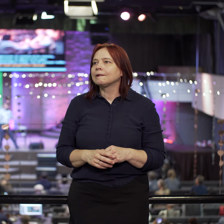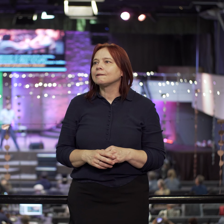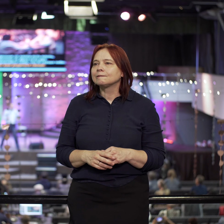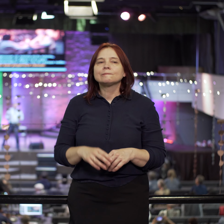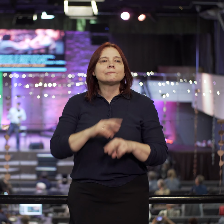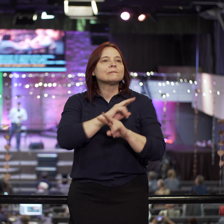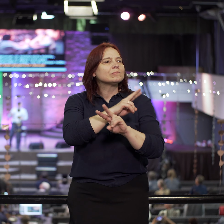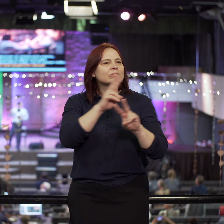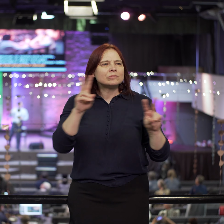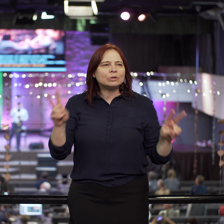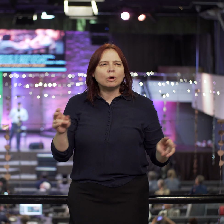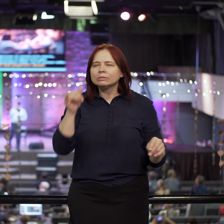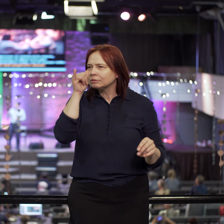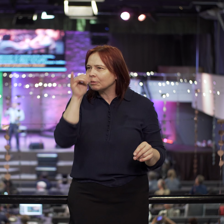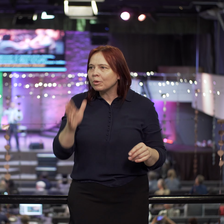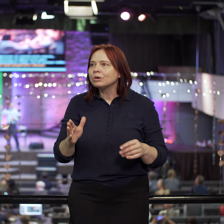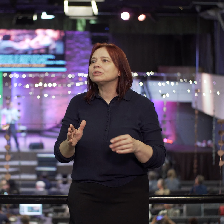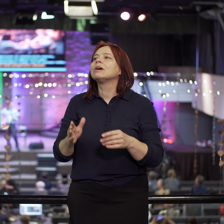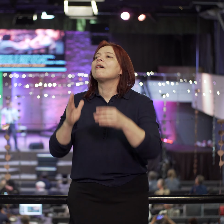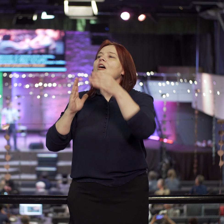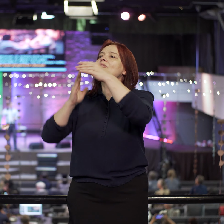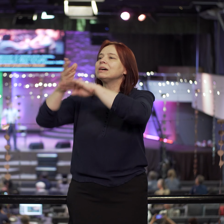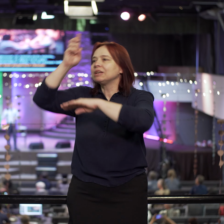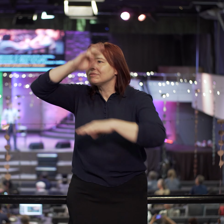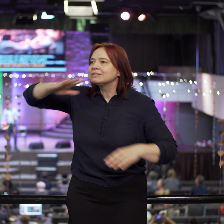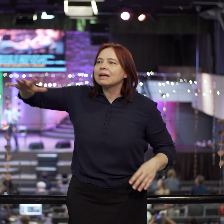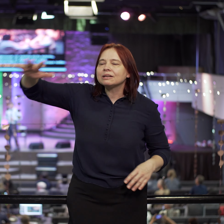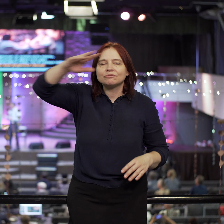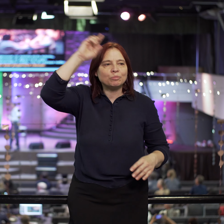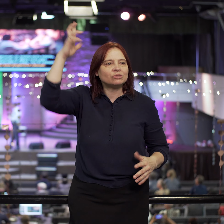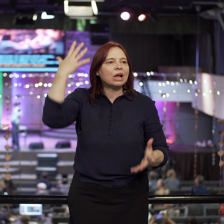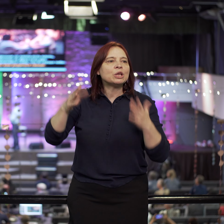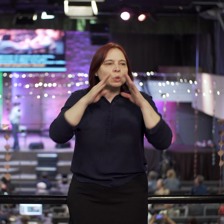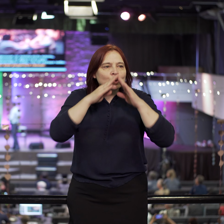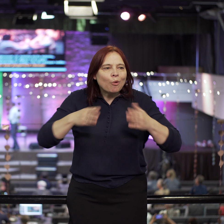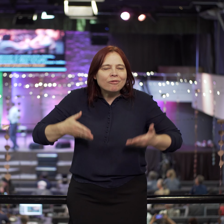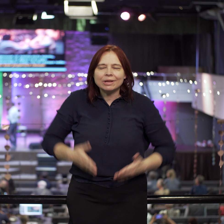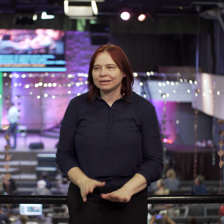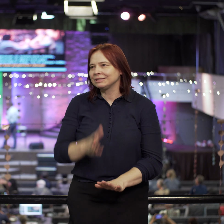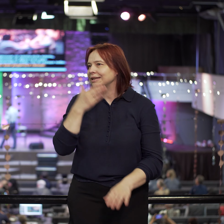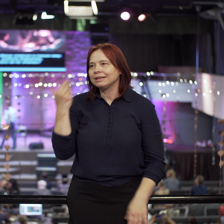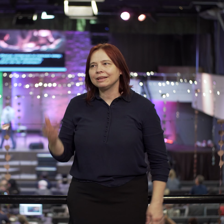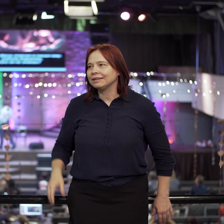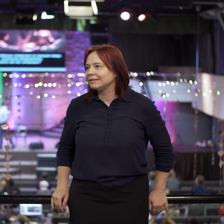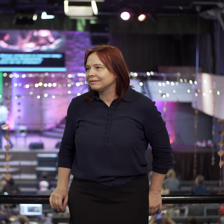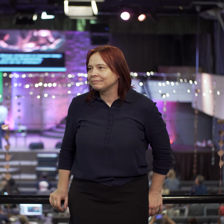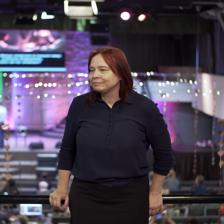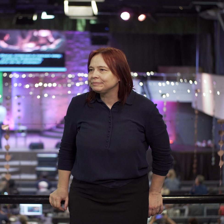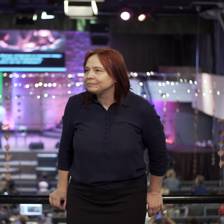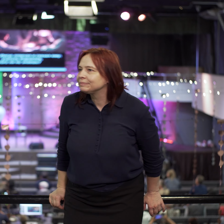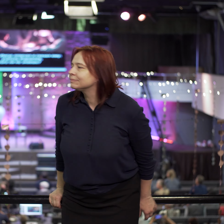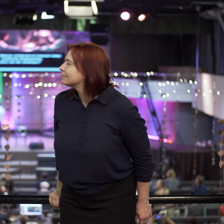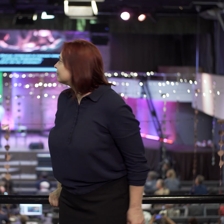никто не может войти в Царство Божие, если не родится свыше. И затем